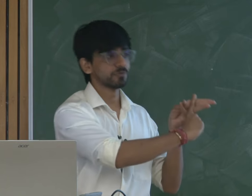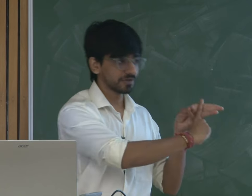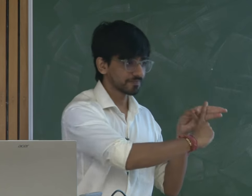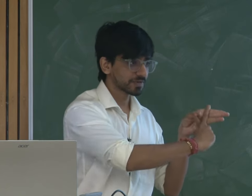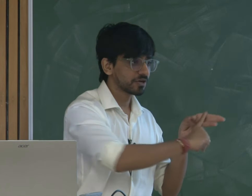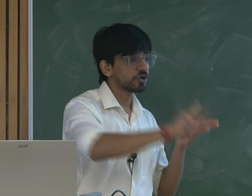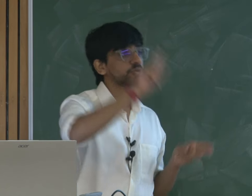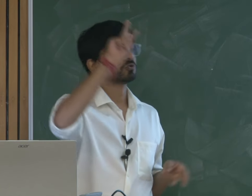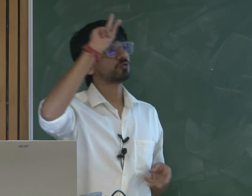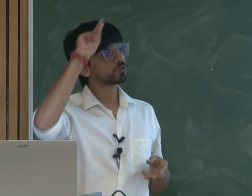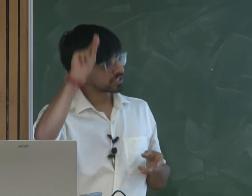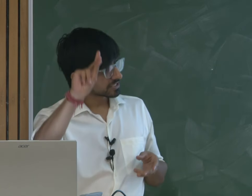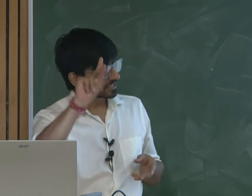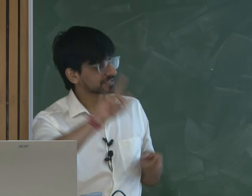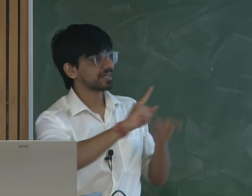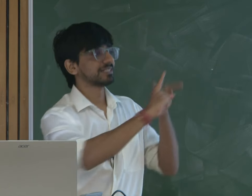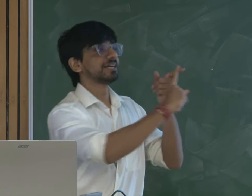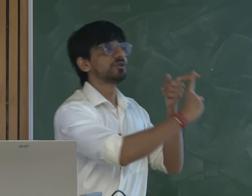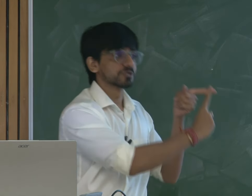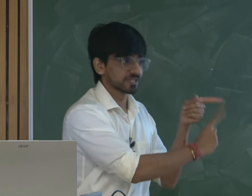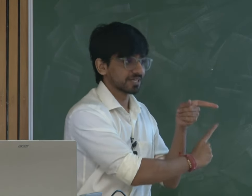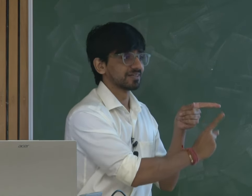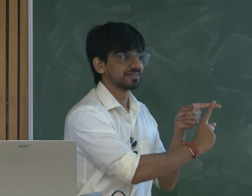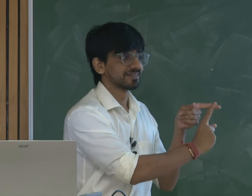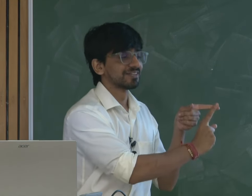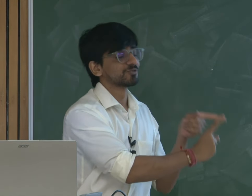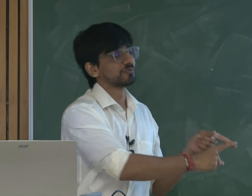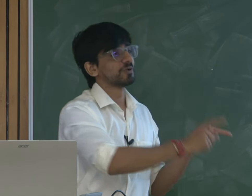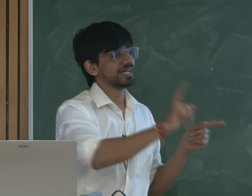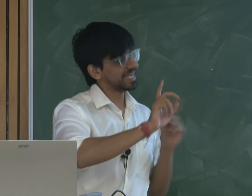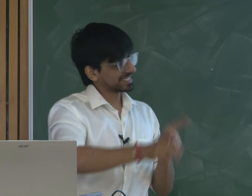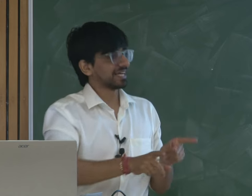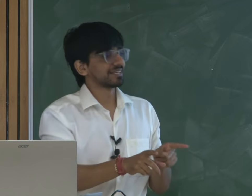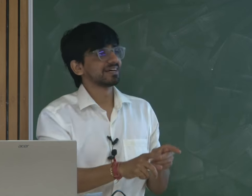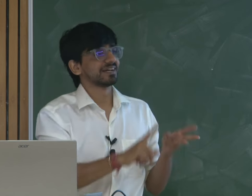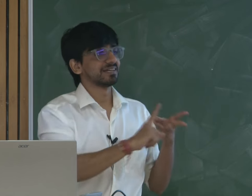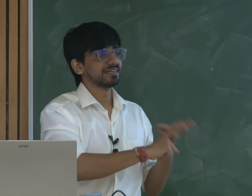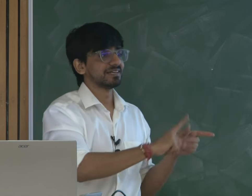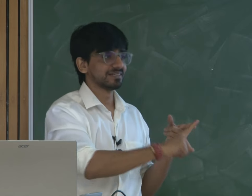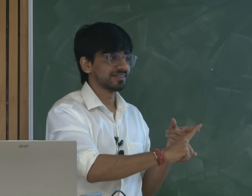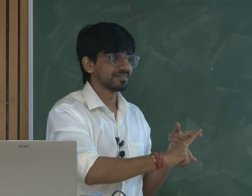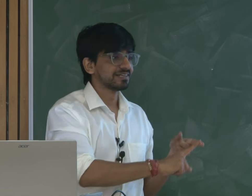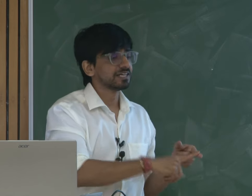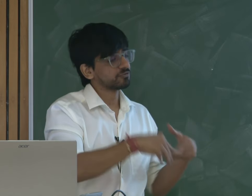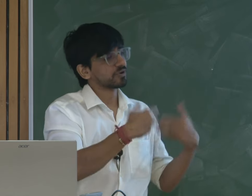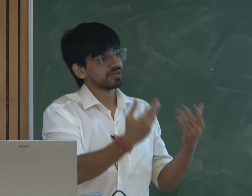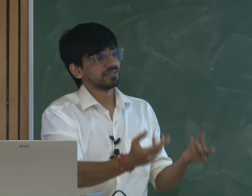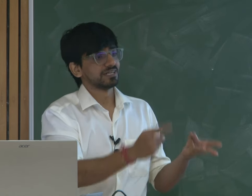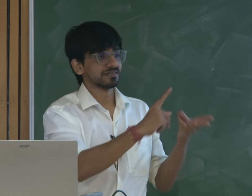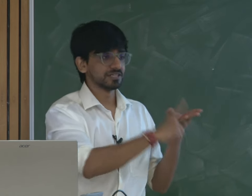हुआ, दूसरा साइन इसका ये भी हो सकता है. सो आपको एक साथ नहीं करना है ये. इफ़ यू आर कन्वीनियंट इन